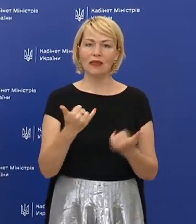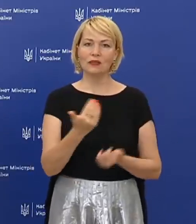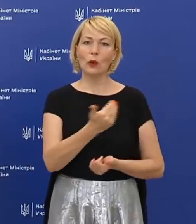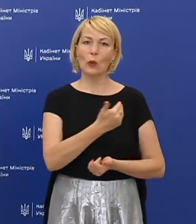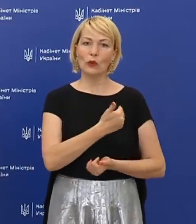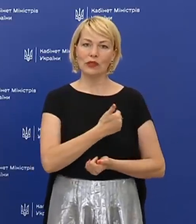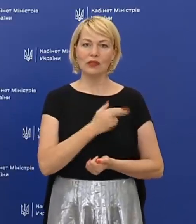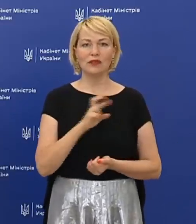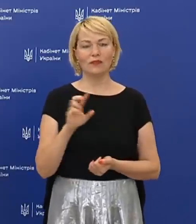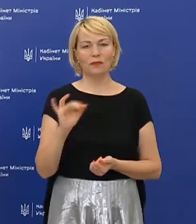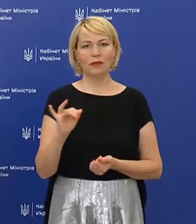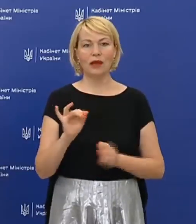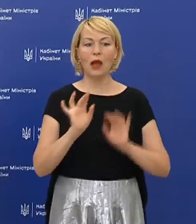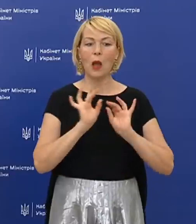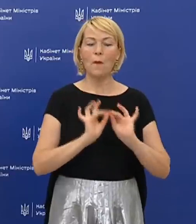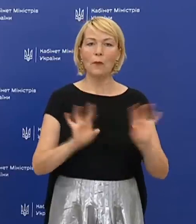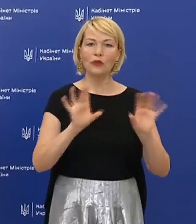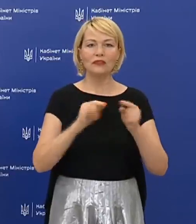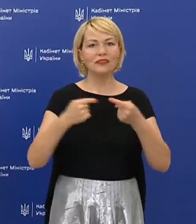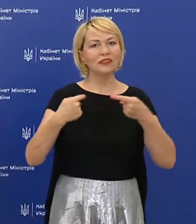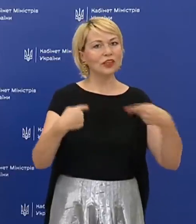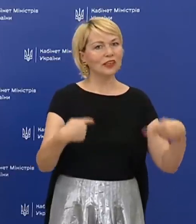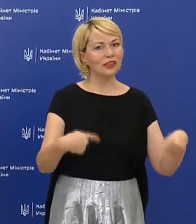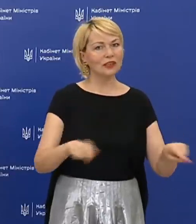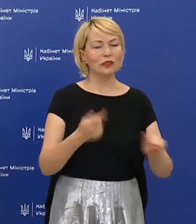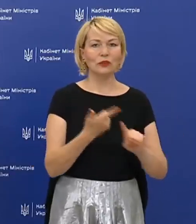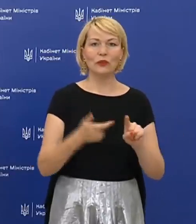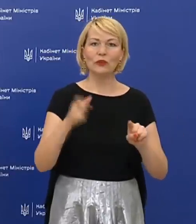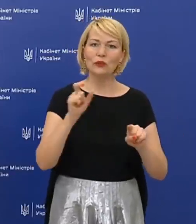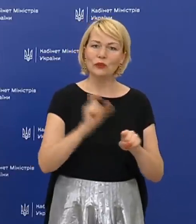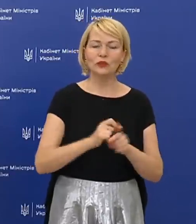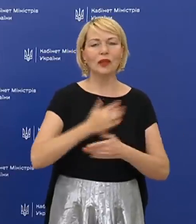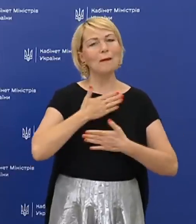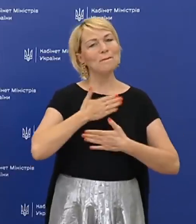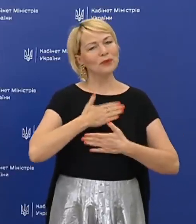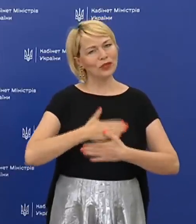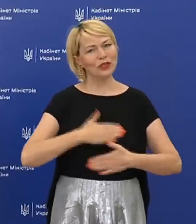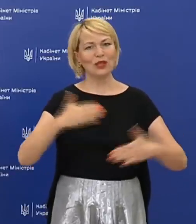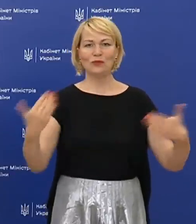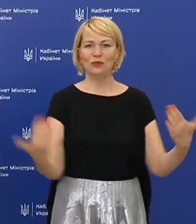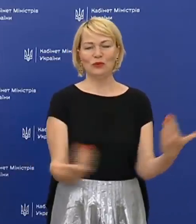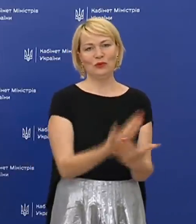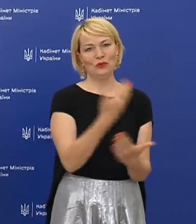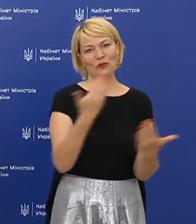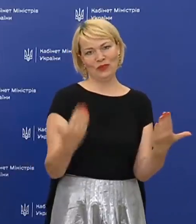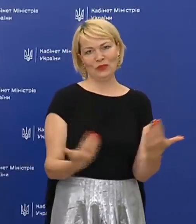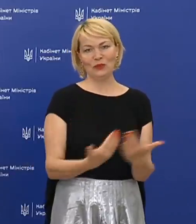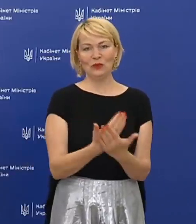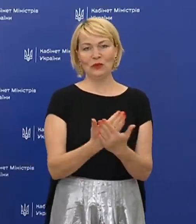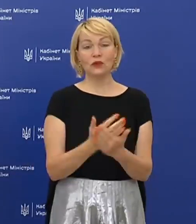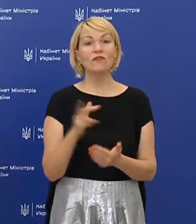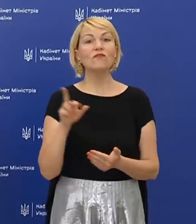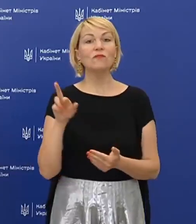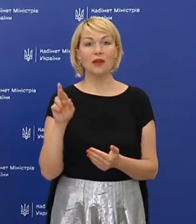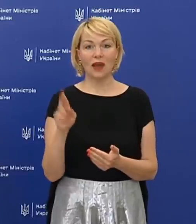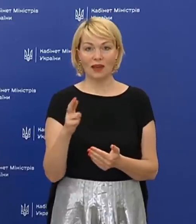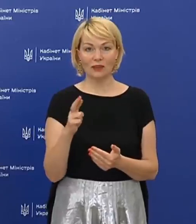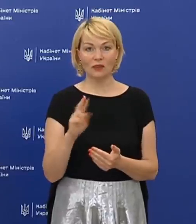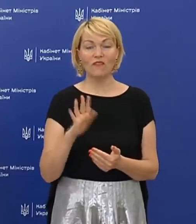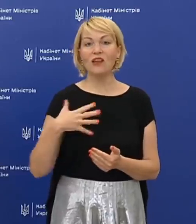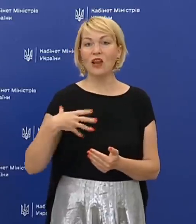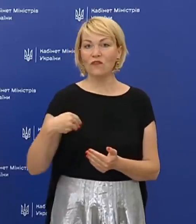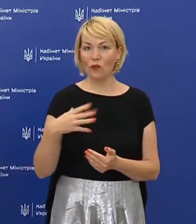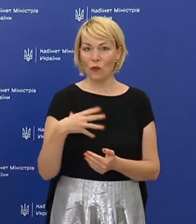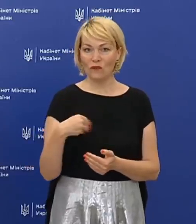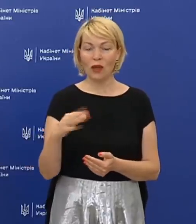би поділитися іншою дуже приємною новиною. В п'ятницю в